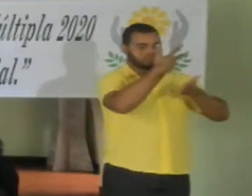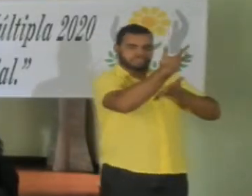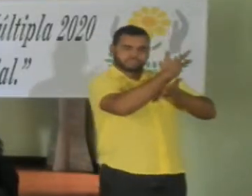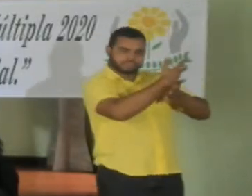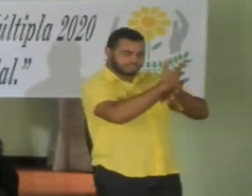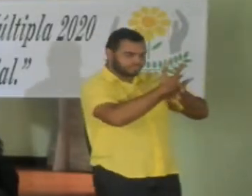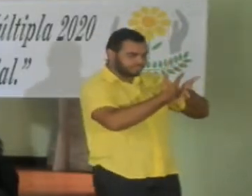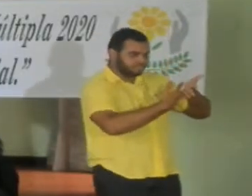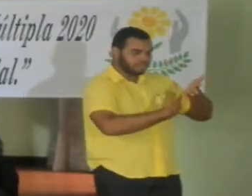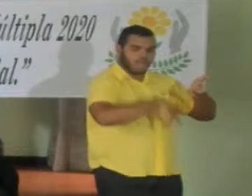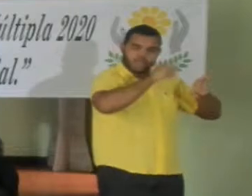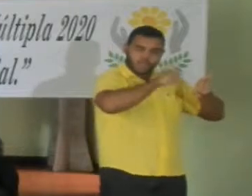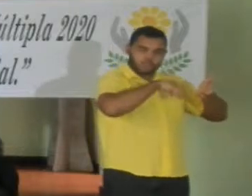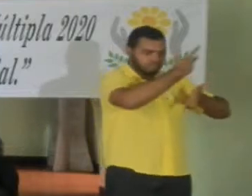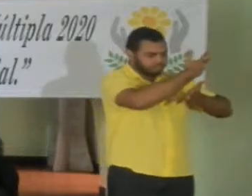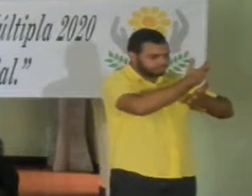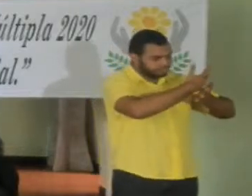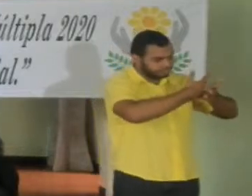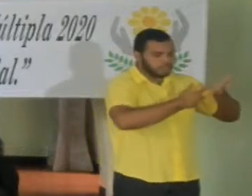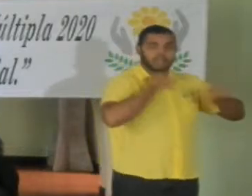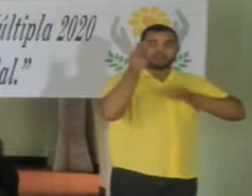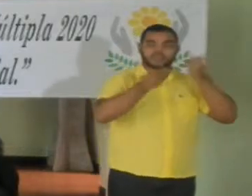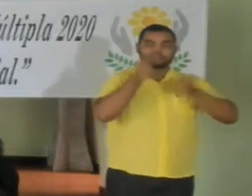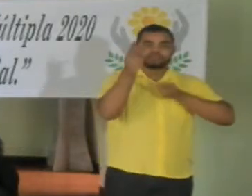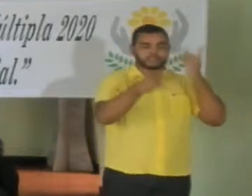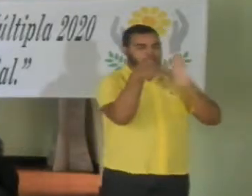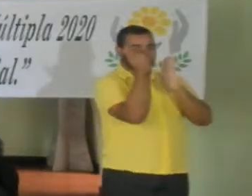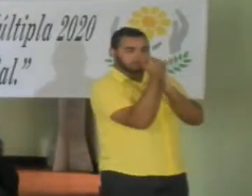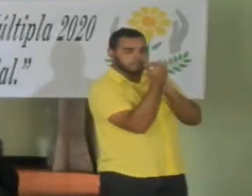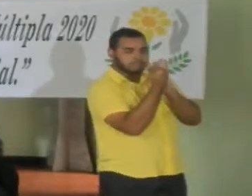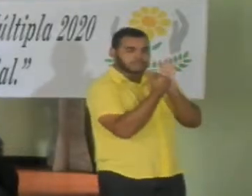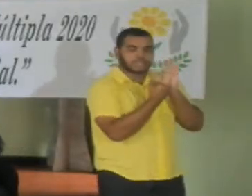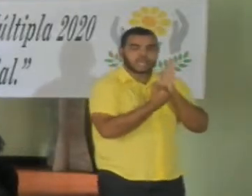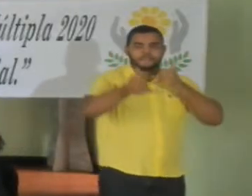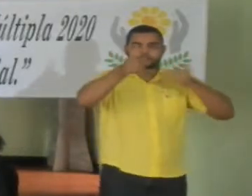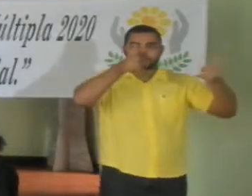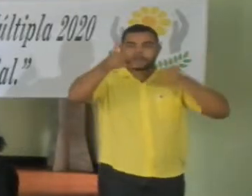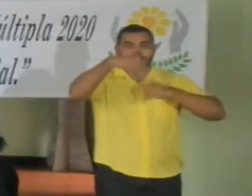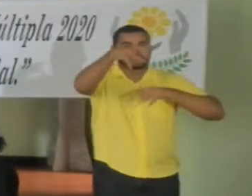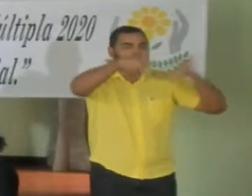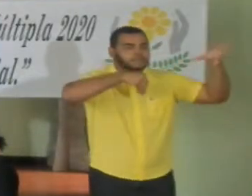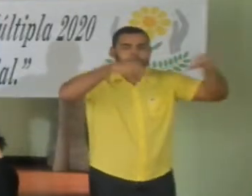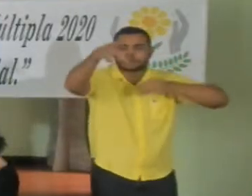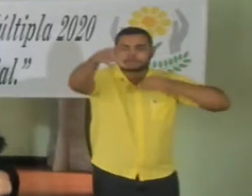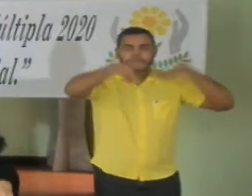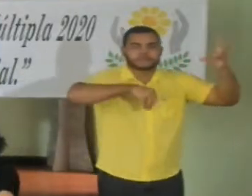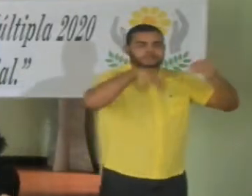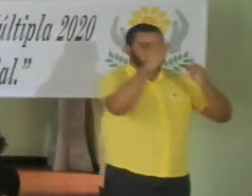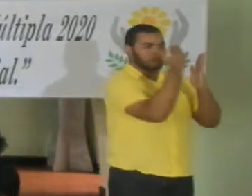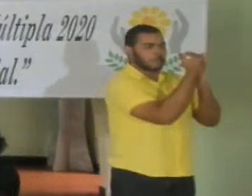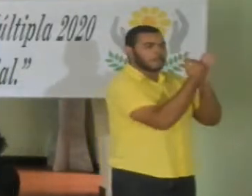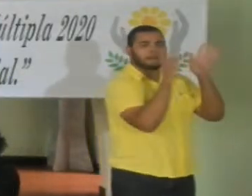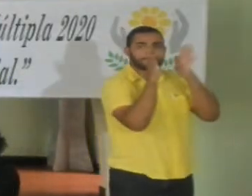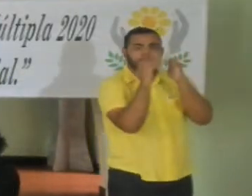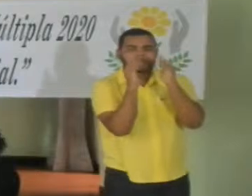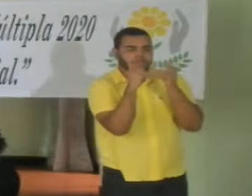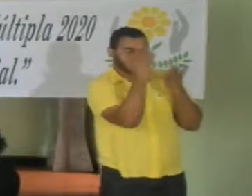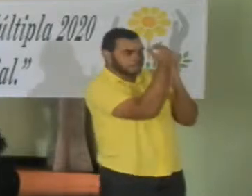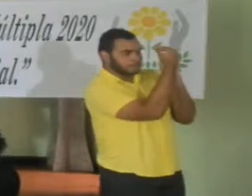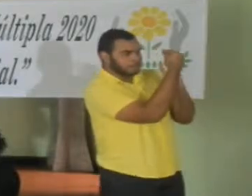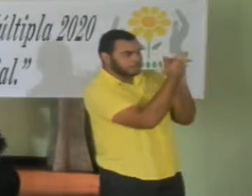elaboraremos um documento fazendo um relato com a coleta dos dados das solicitações feitas por todos os